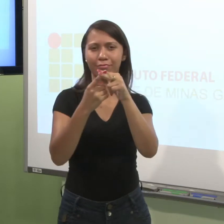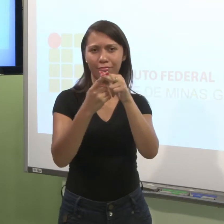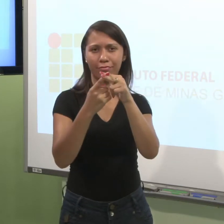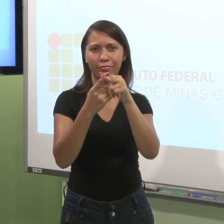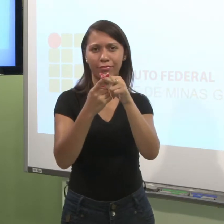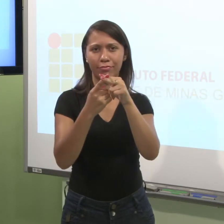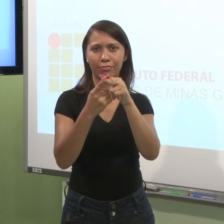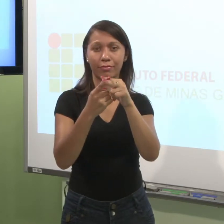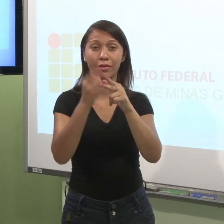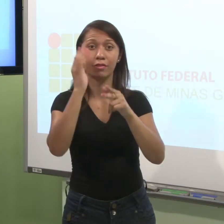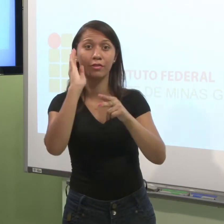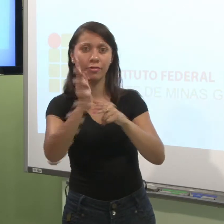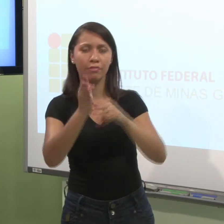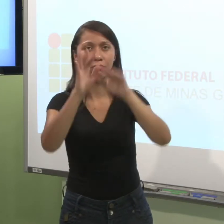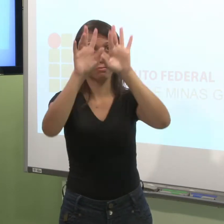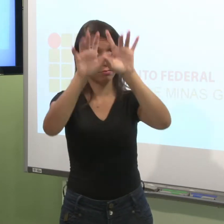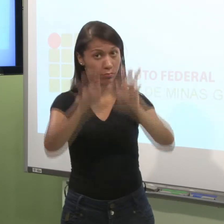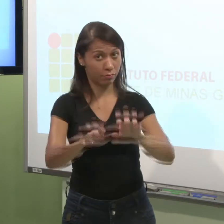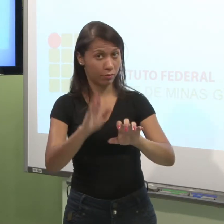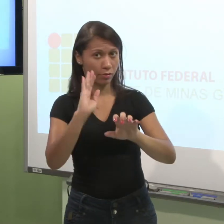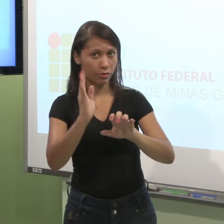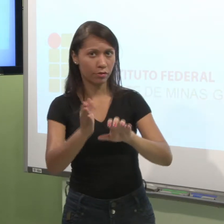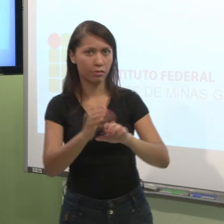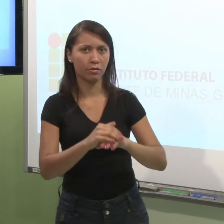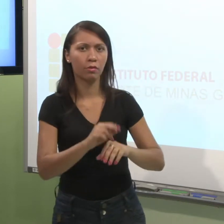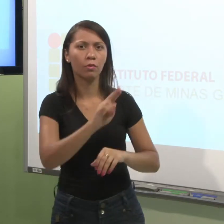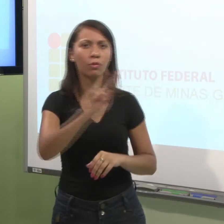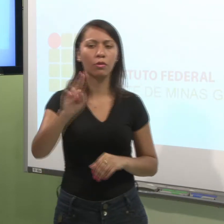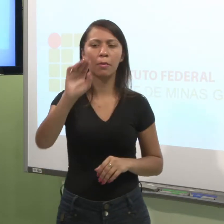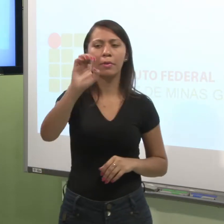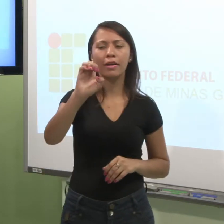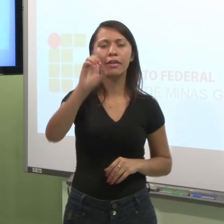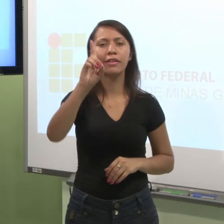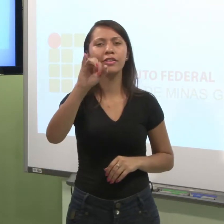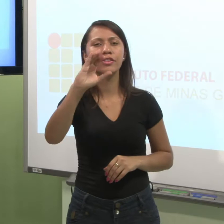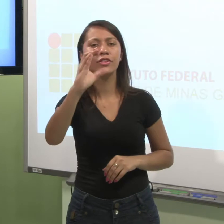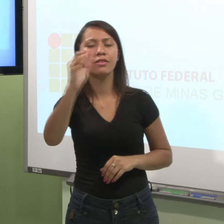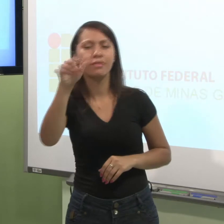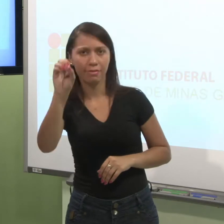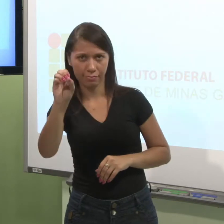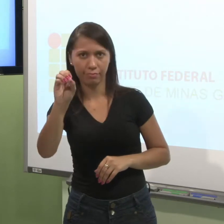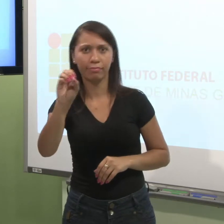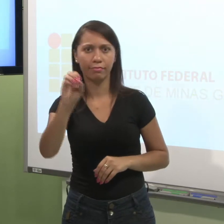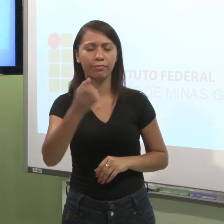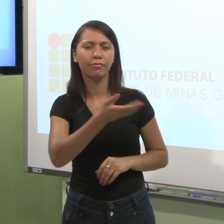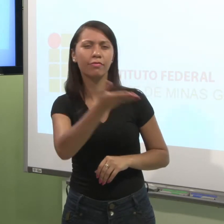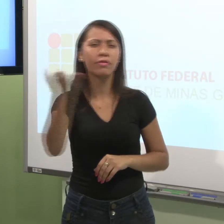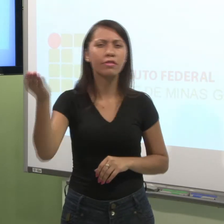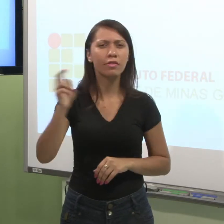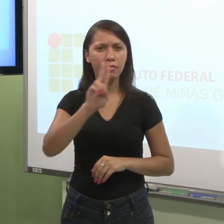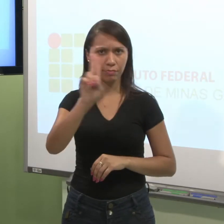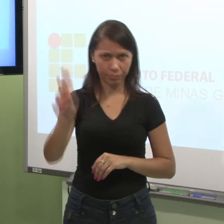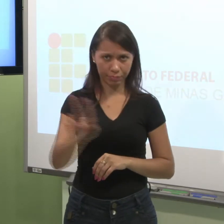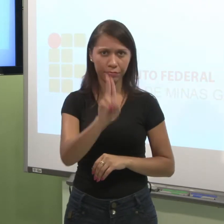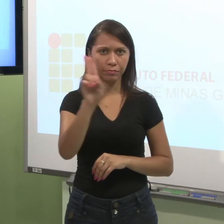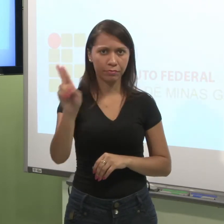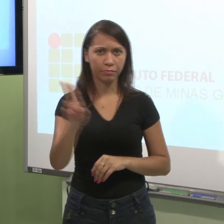que já foi digitado é chamado de edição. Os recursos que vocês podem utilizar para essa finalidade